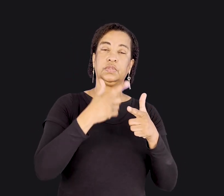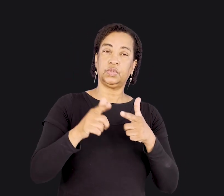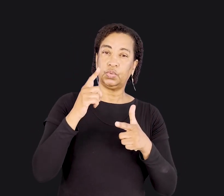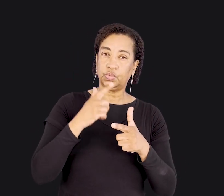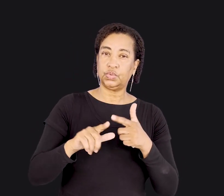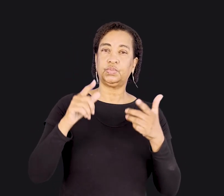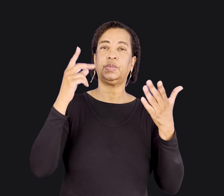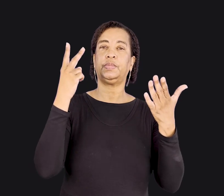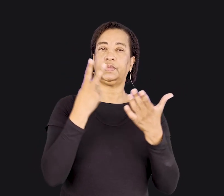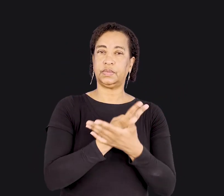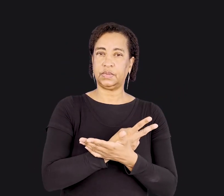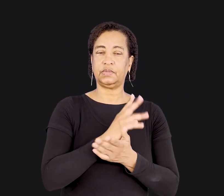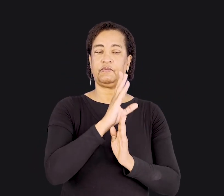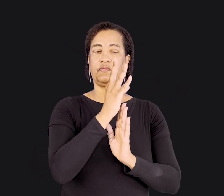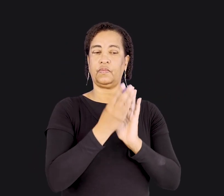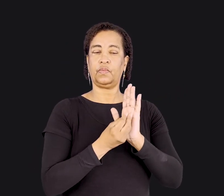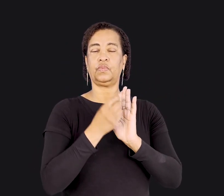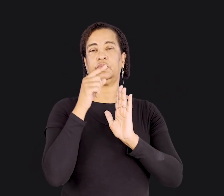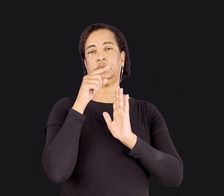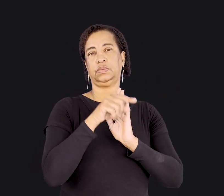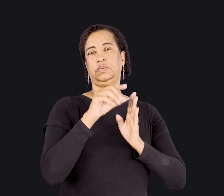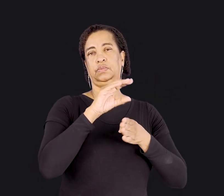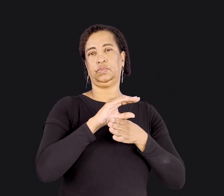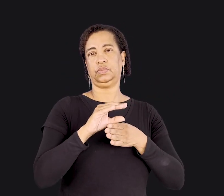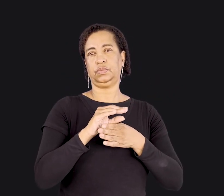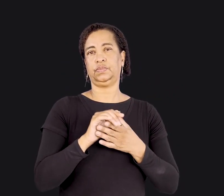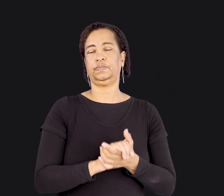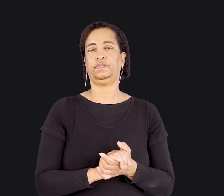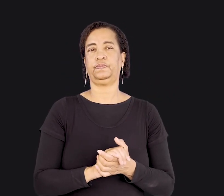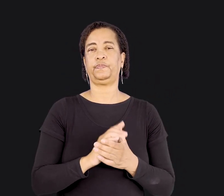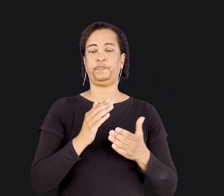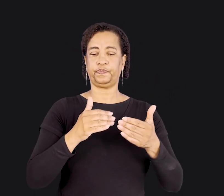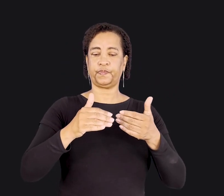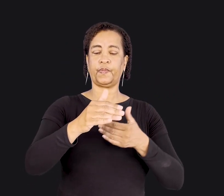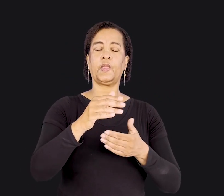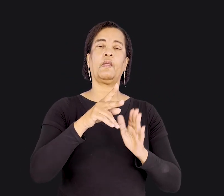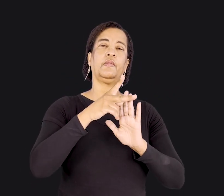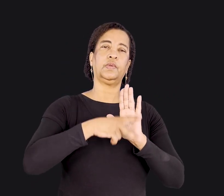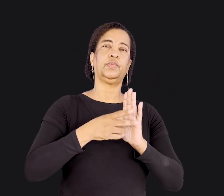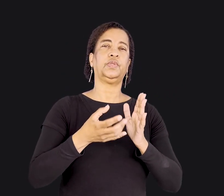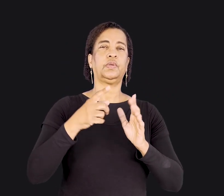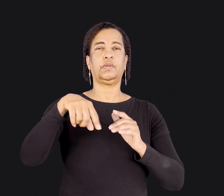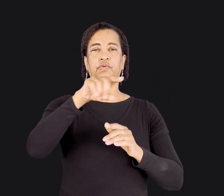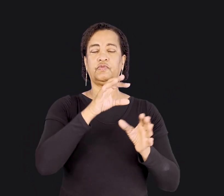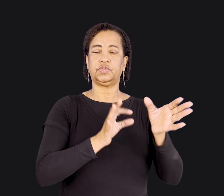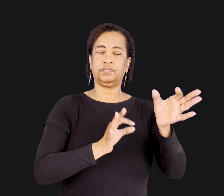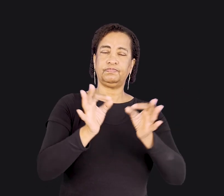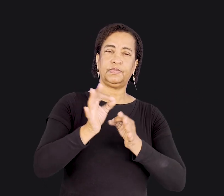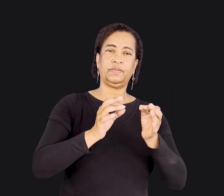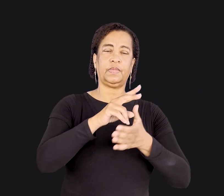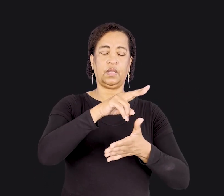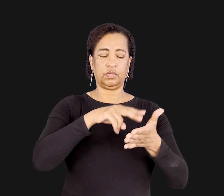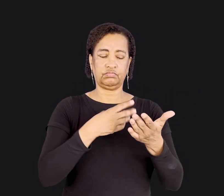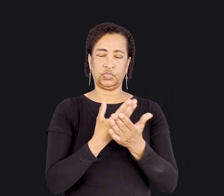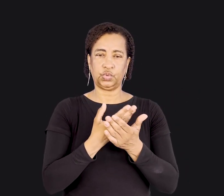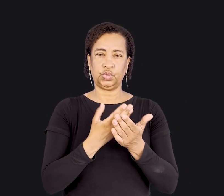que estavam acontecendo. Mas para o próximo programa, eu quero que você prepare uma lição de